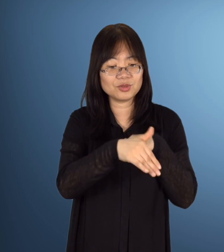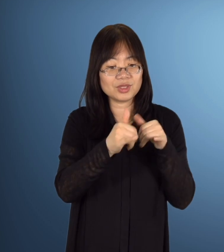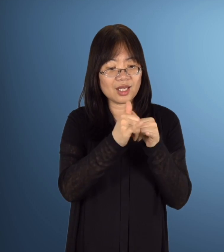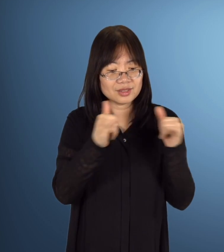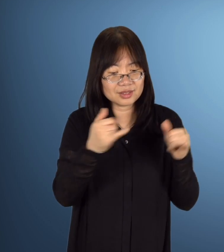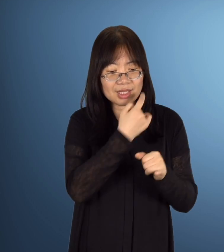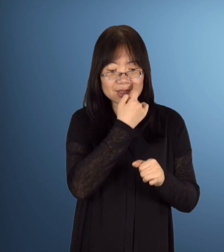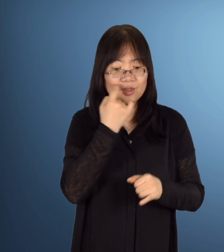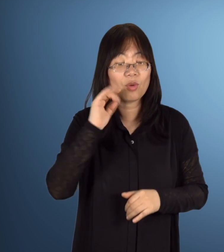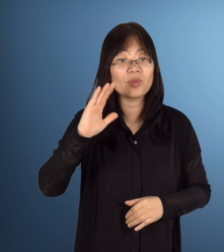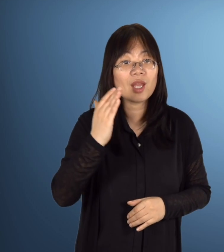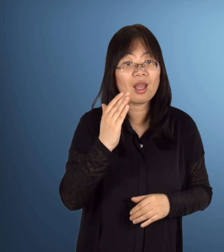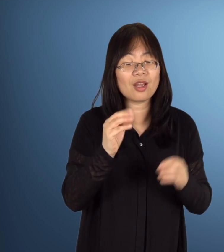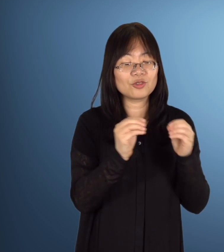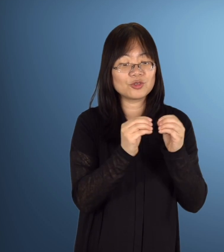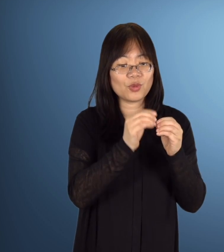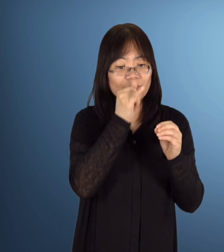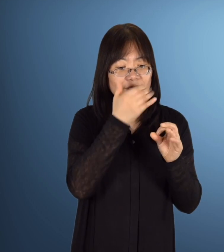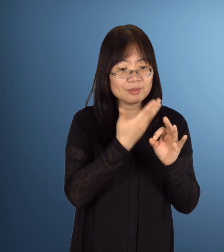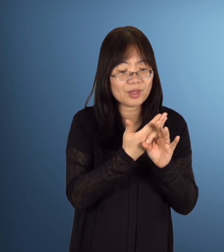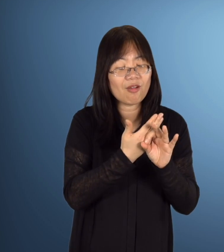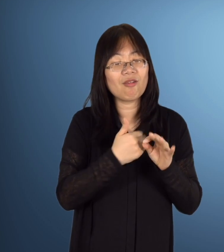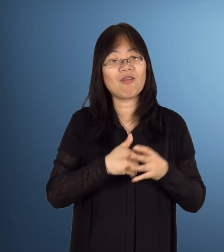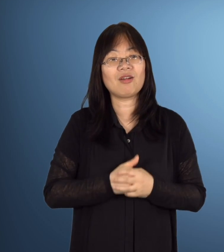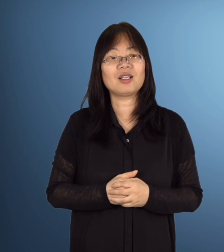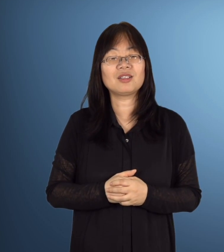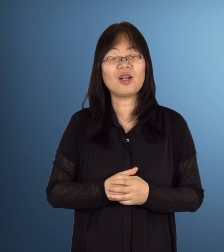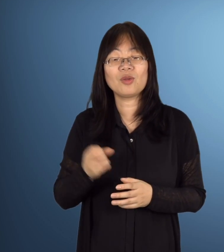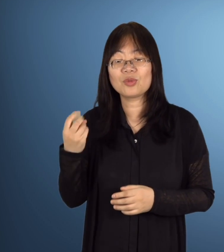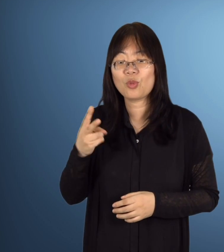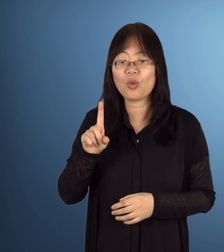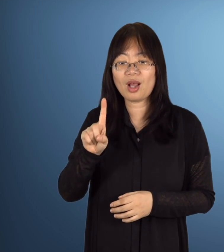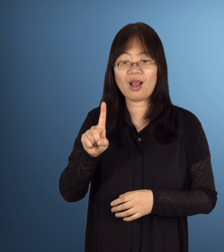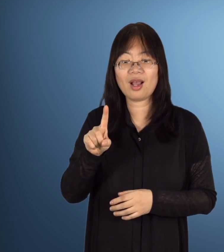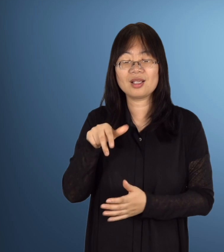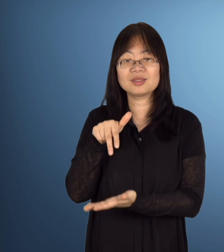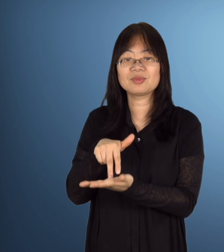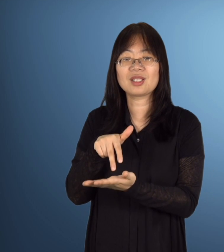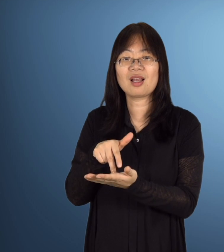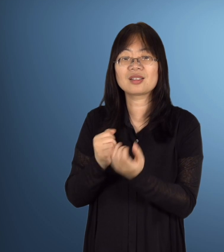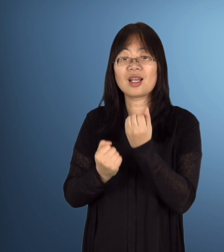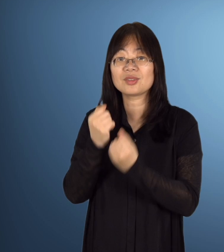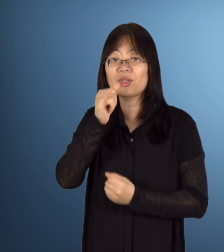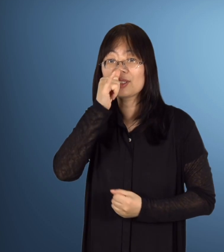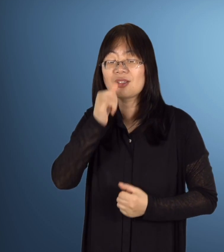알미니안주의자들의 근거가 되는 구절이라면 또 한 축의 해석이 있어요.